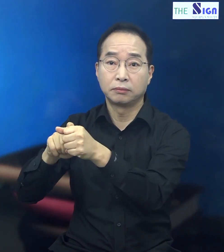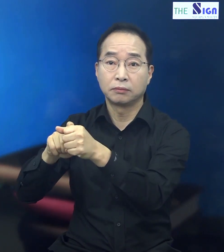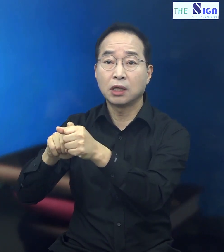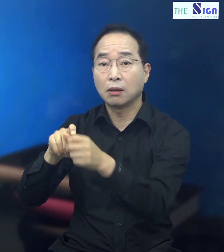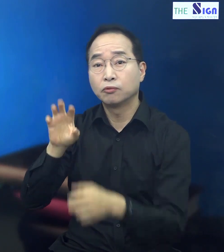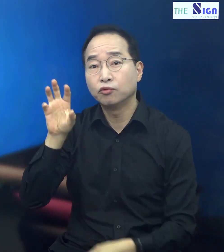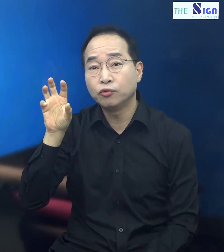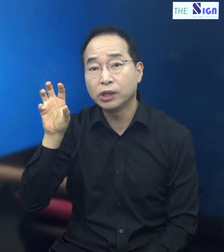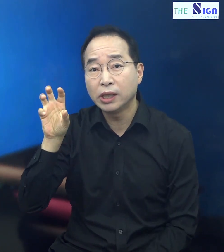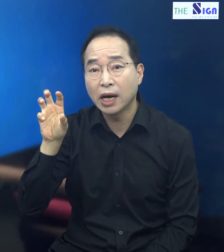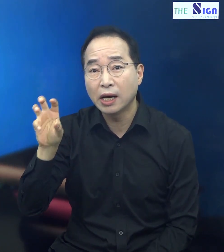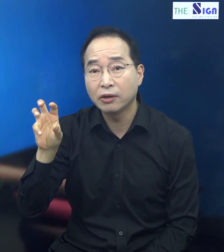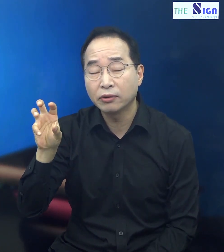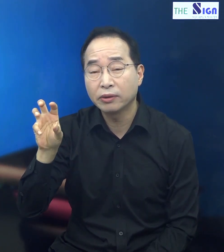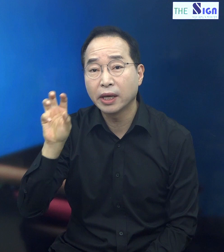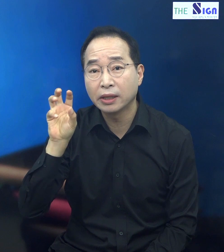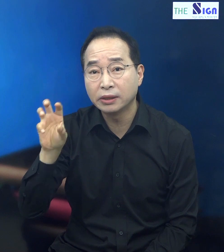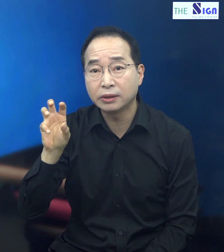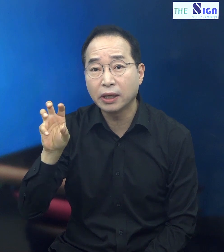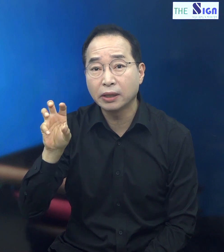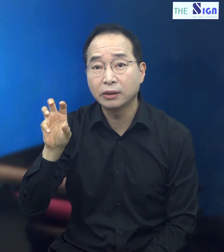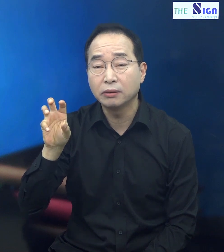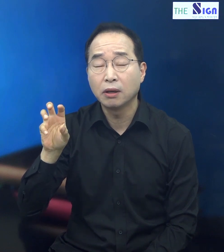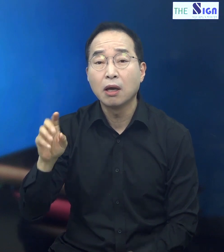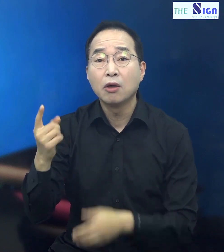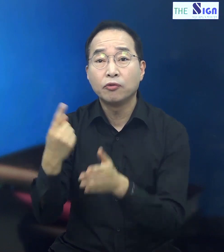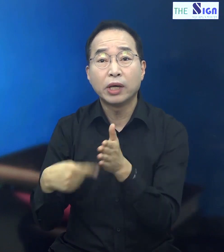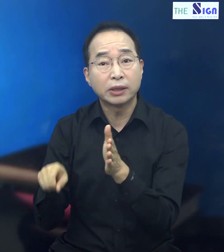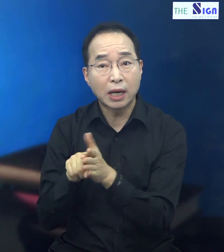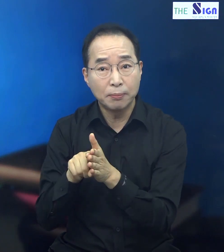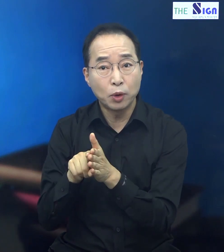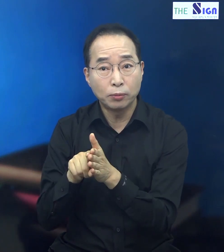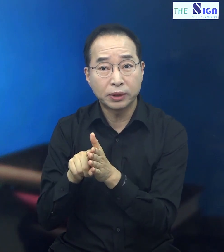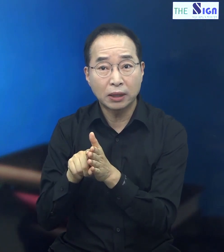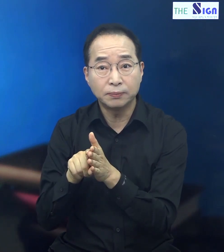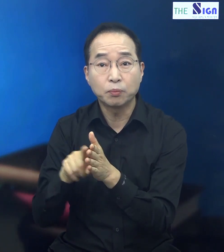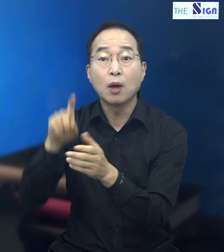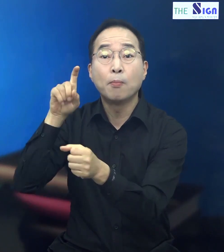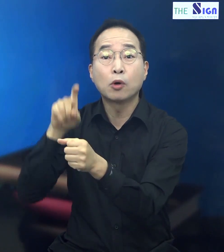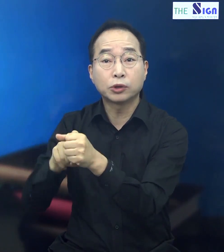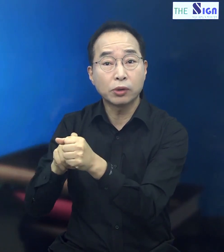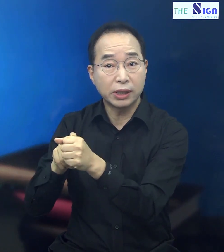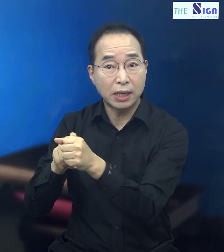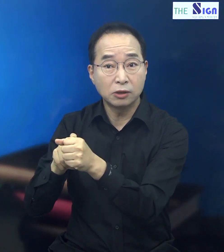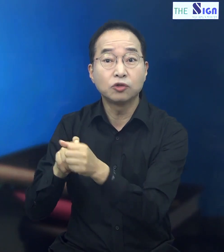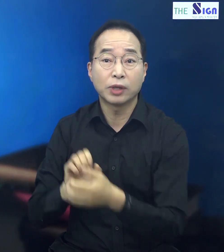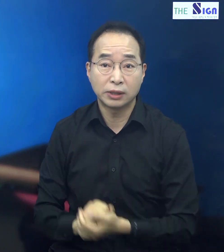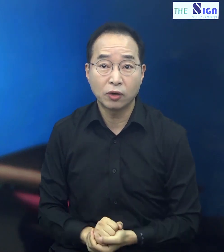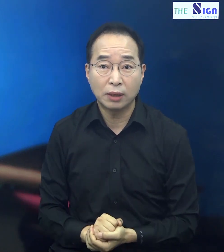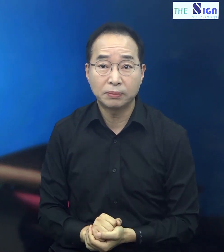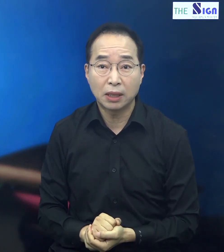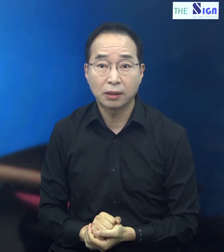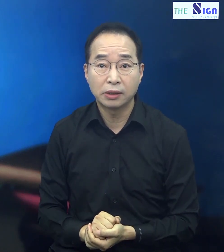자, 위하여인데 그때는 위하다라는 표현보다는 목적이라는 수화를 사용합니다.